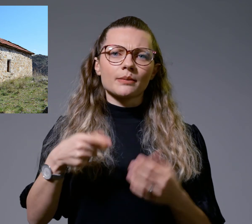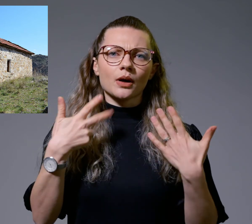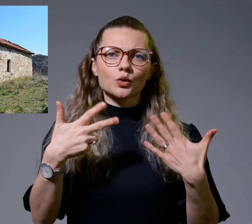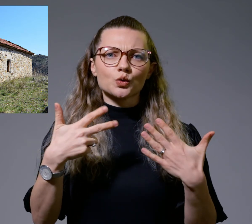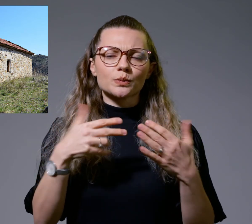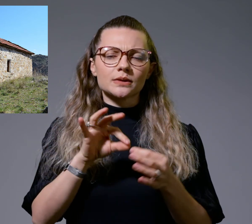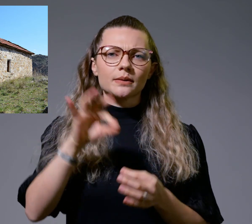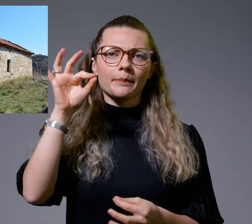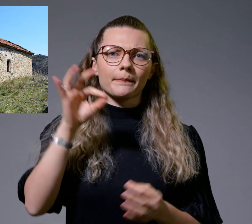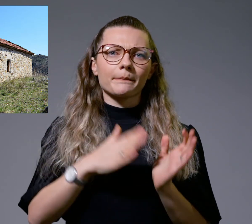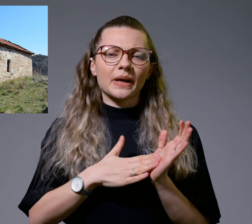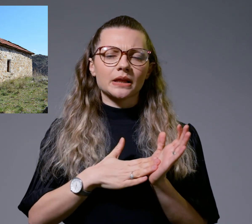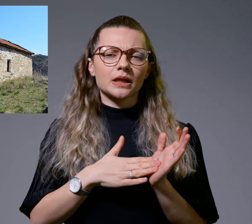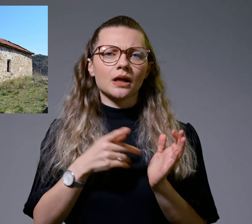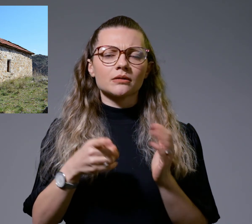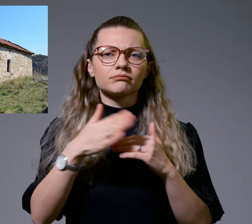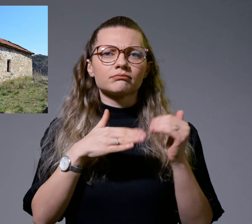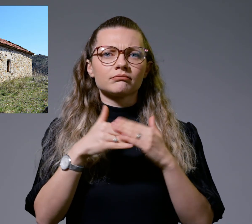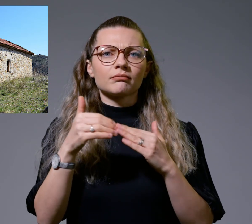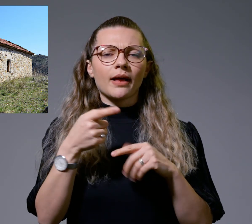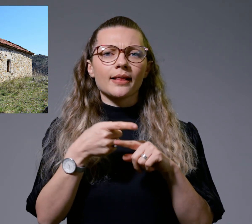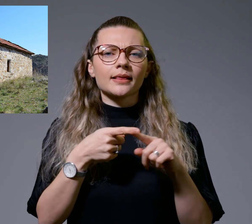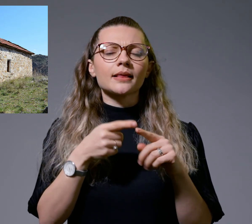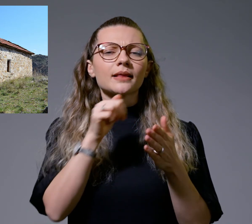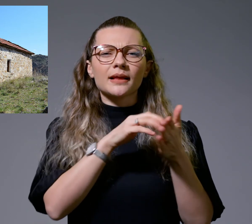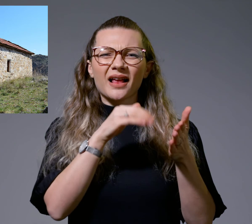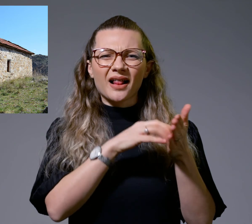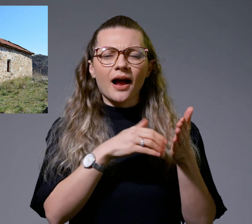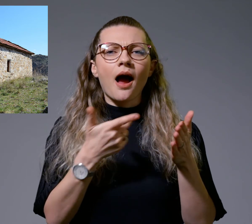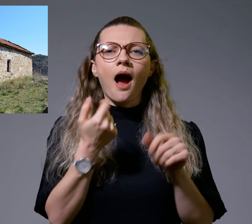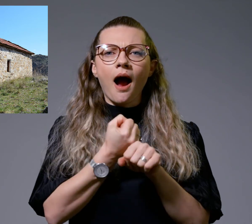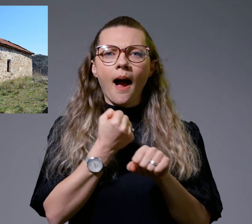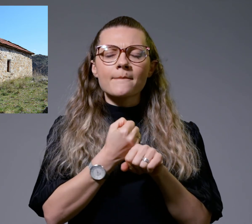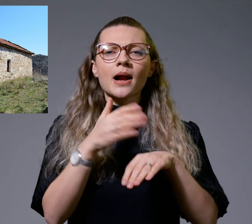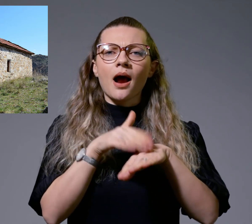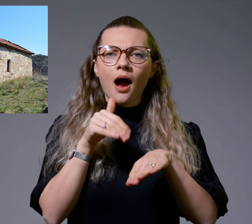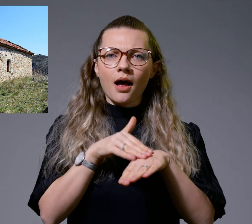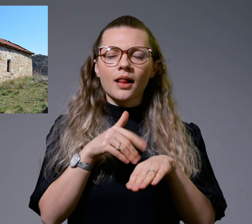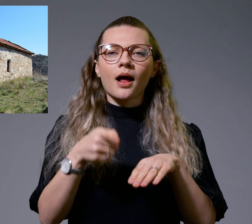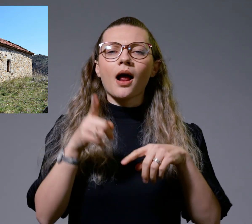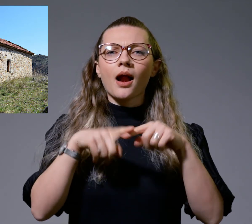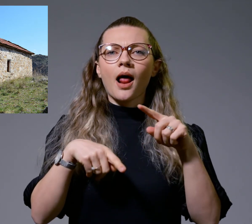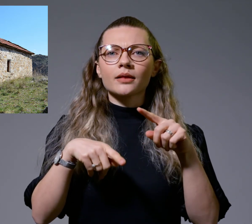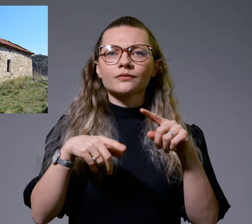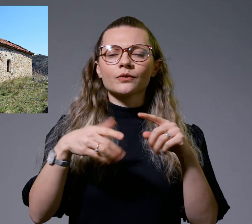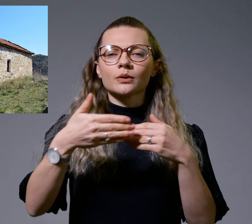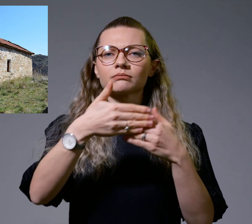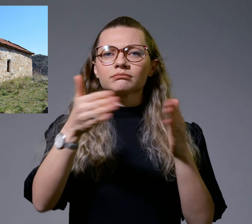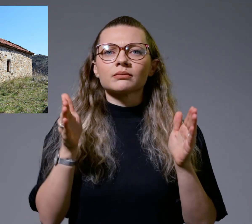2,80 метри, ѕидана од делкан камен и кал, а од надворешната страна фасадите